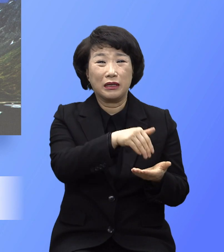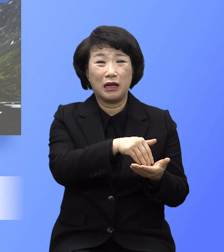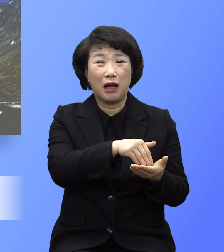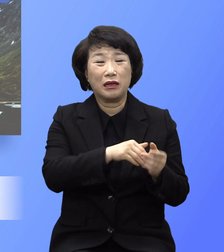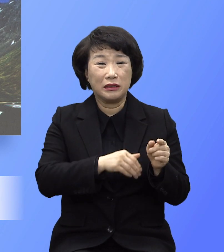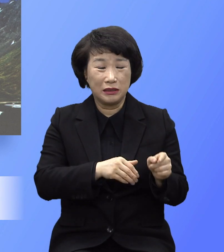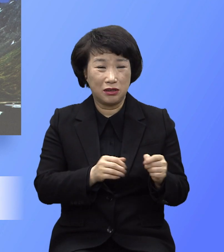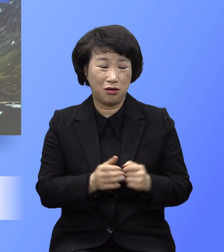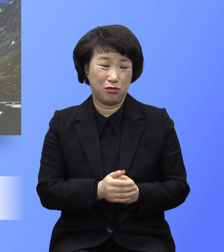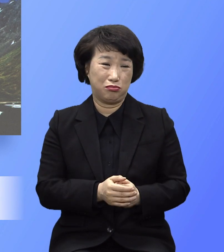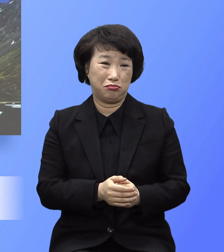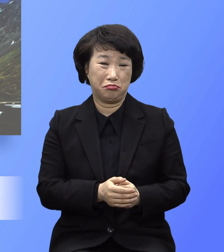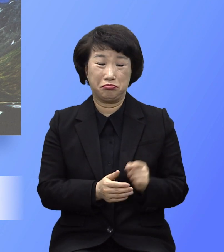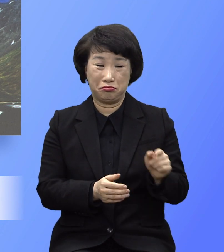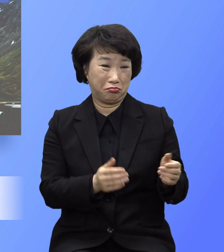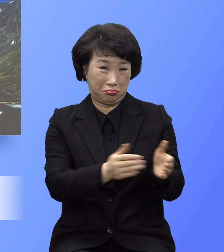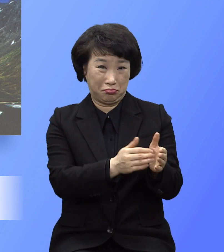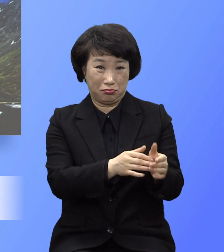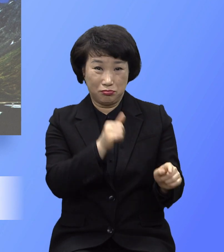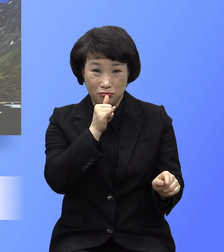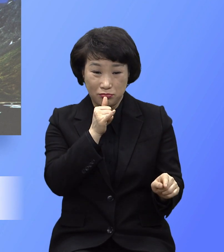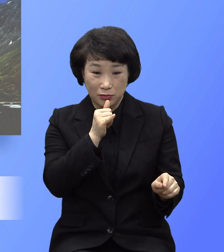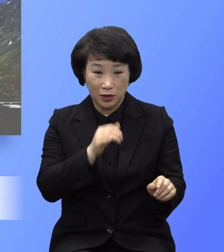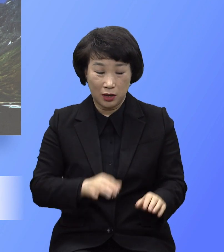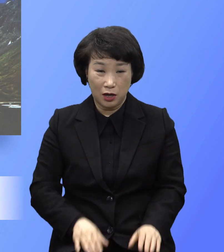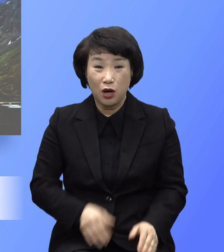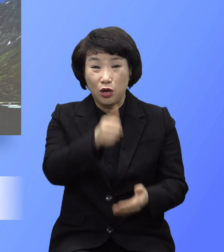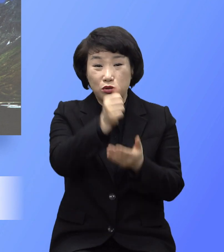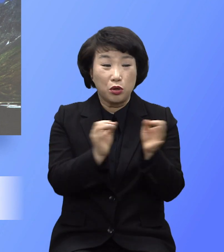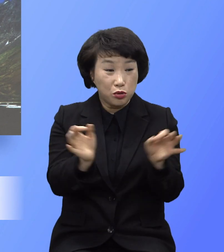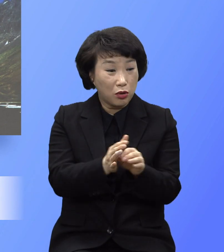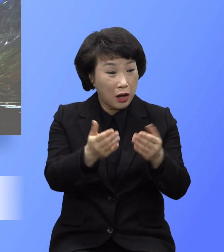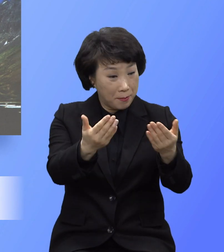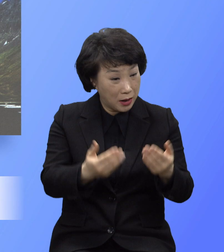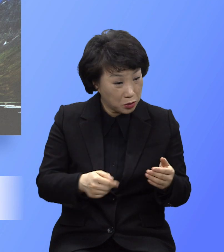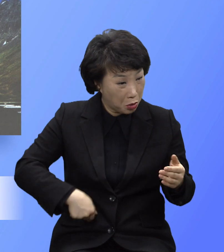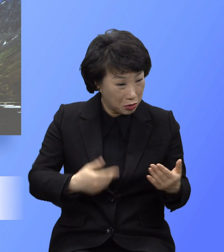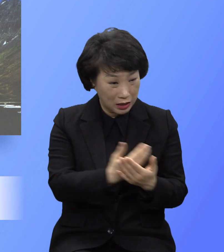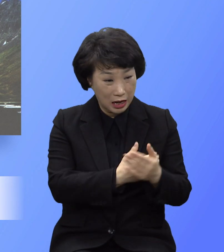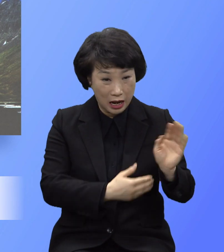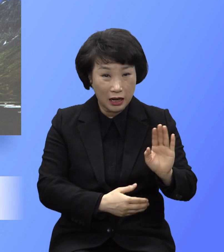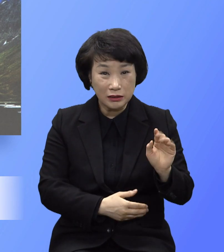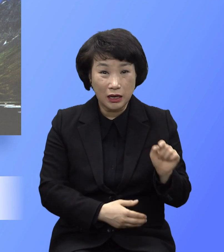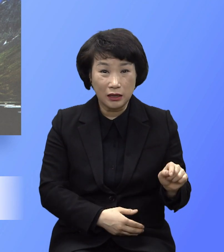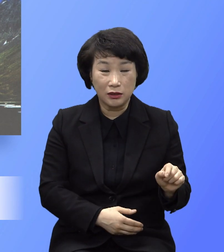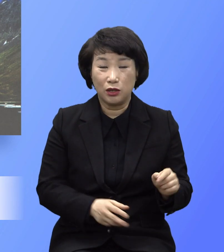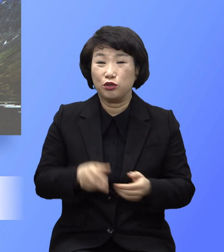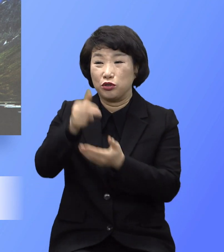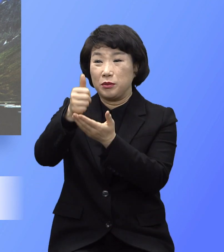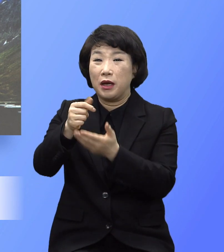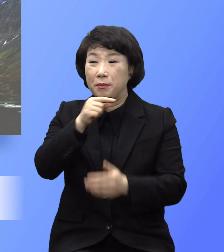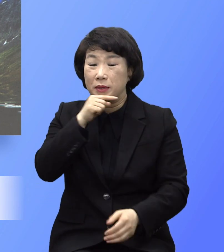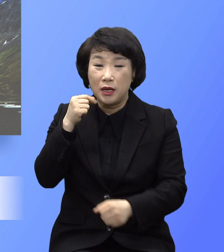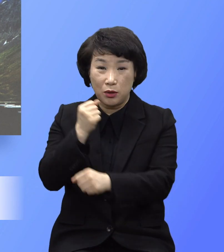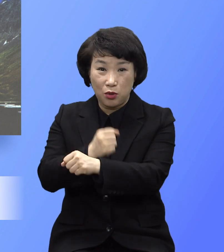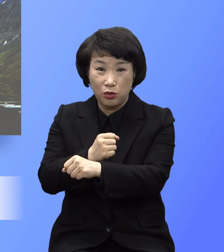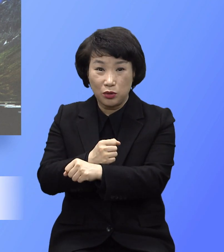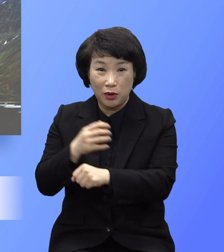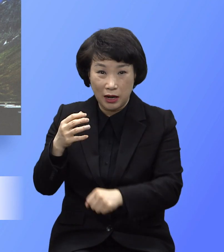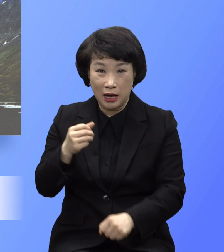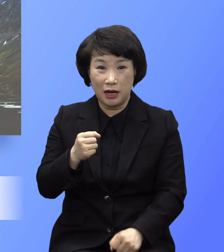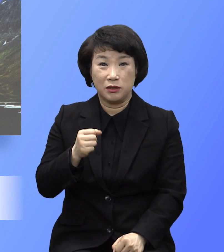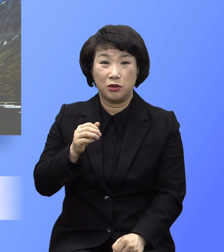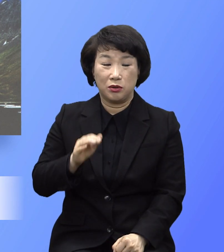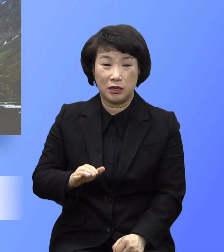가책이요 뉘우침일 뿐이지 속죄받는 회개가 아니요, 주님의 피의 공로